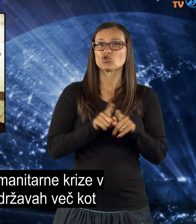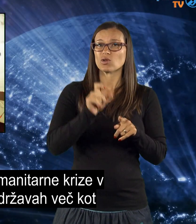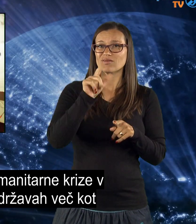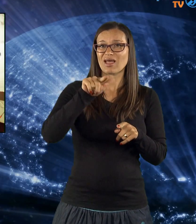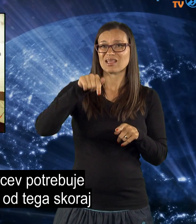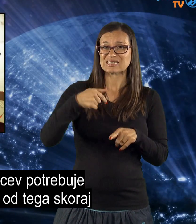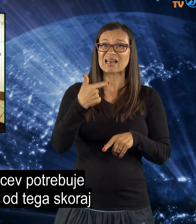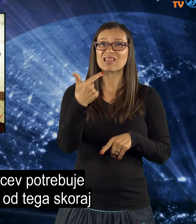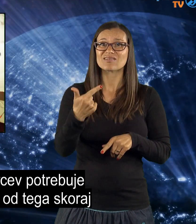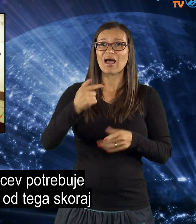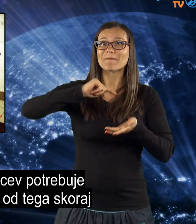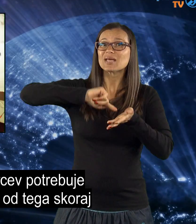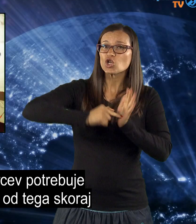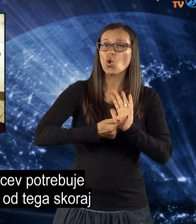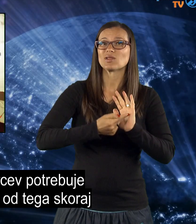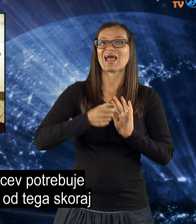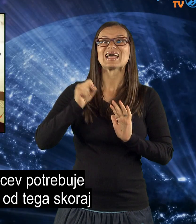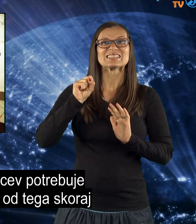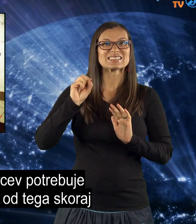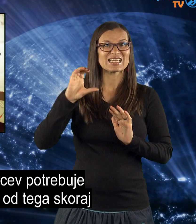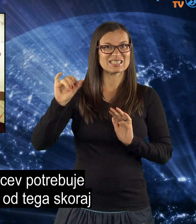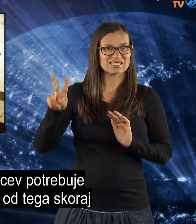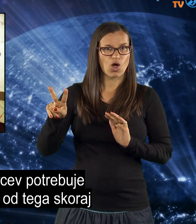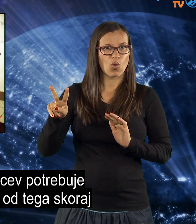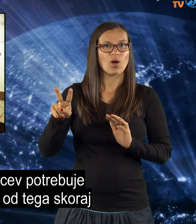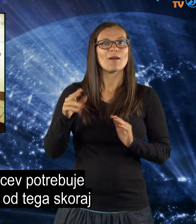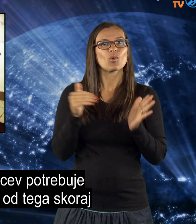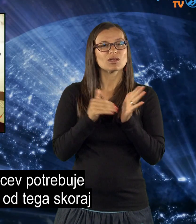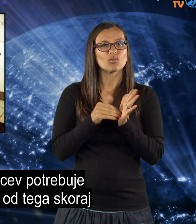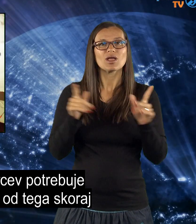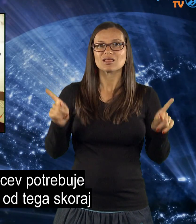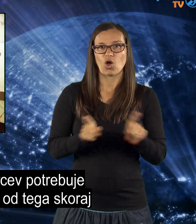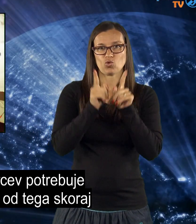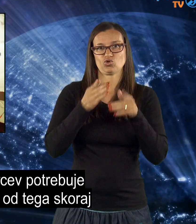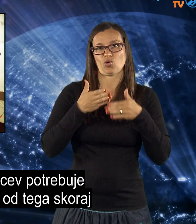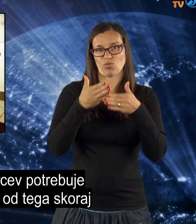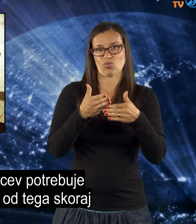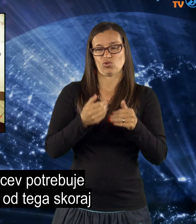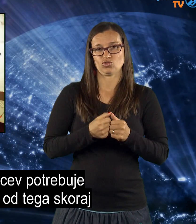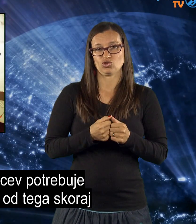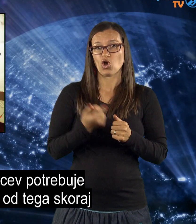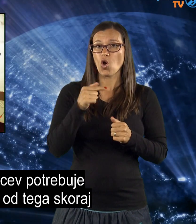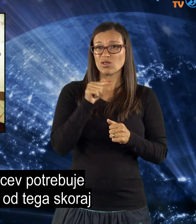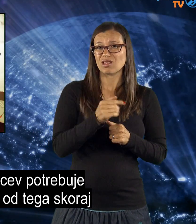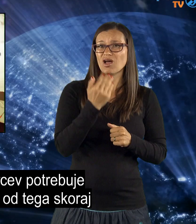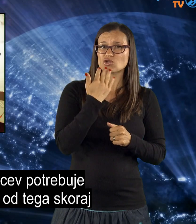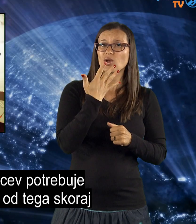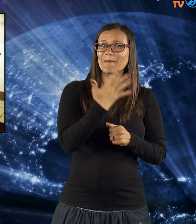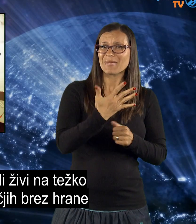Sircev potrebuje takojšnjo pomoč, od tega skoraj 5 milijonov ljudi živi na težko dostopnih območjih, brez